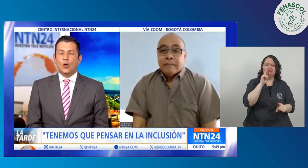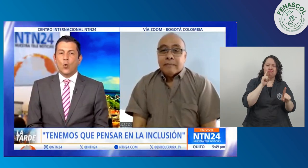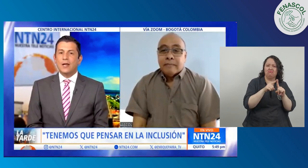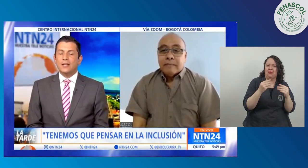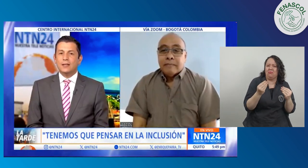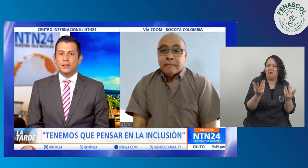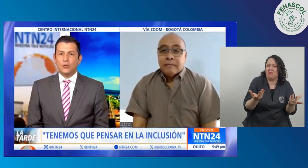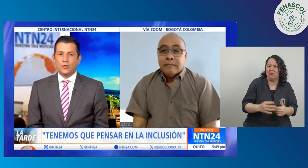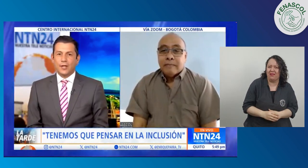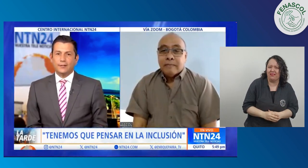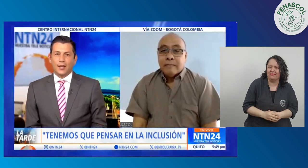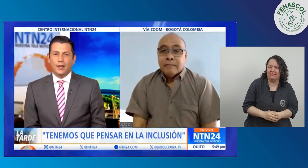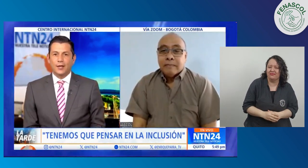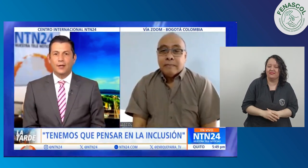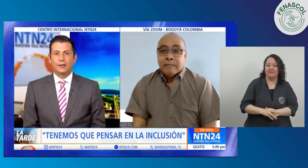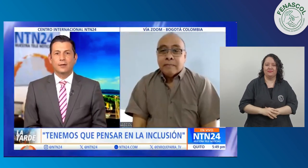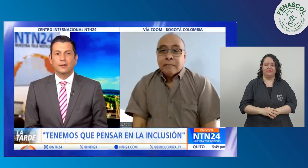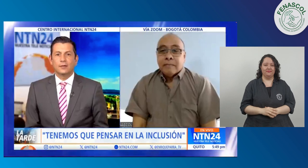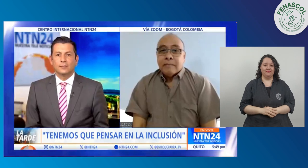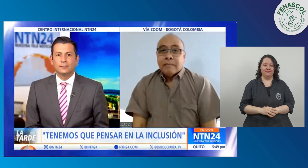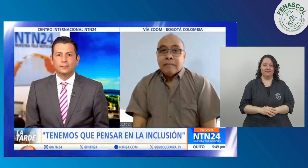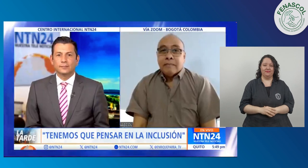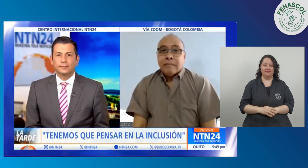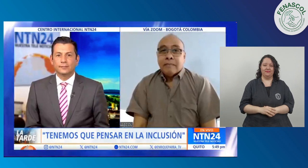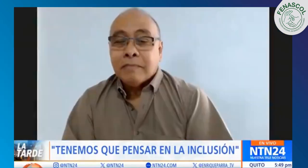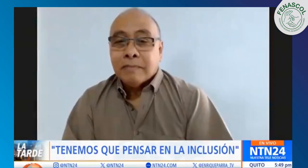sociales. ¿Cuál es la intención de esta?